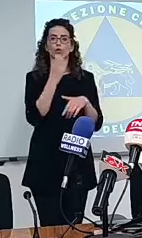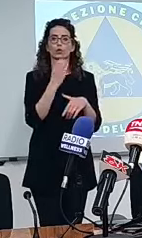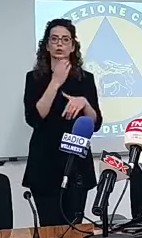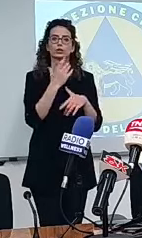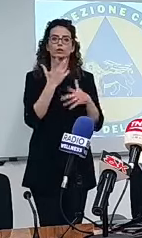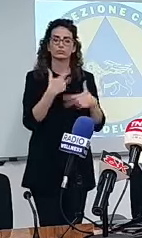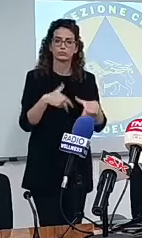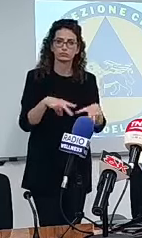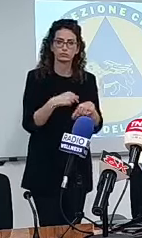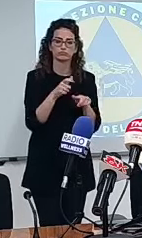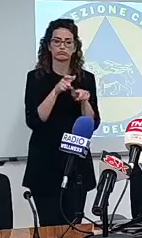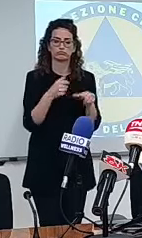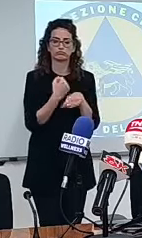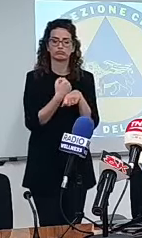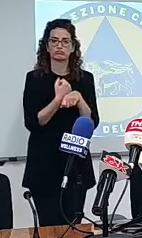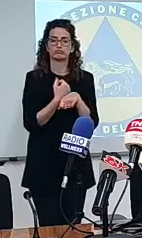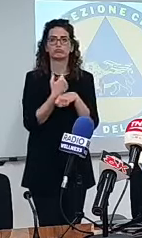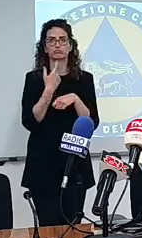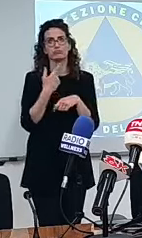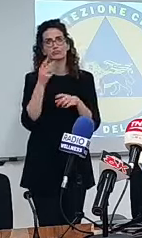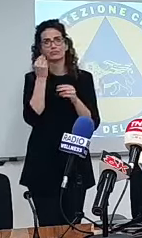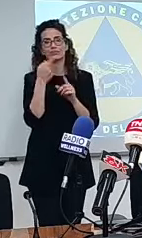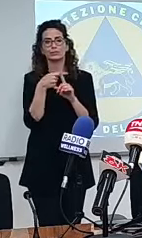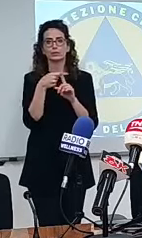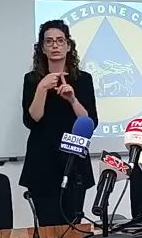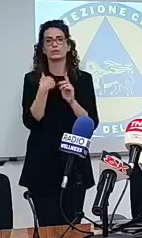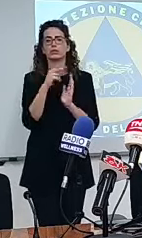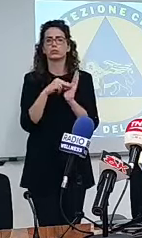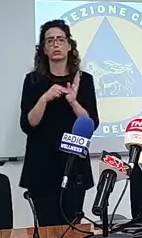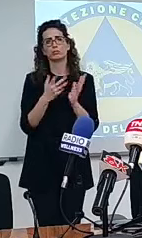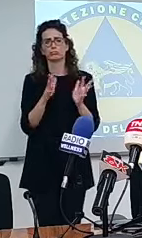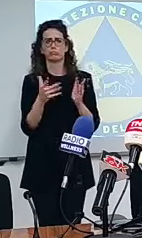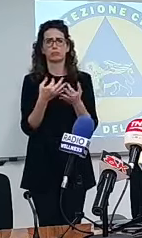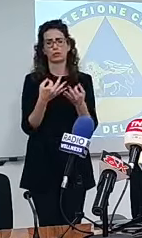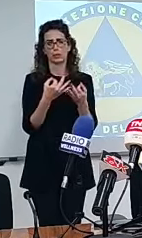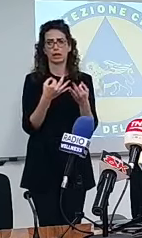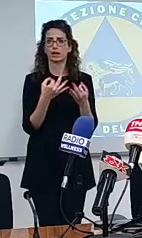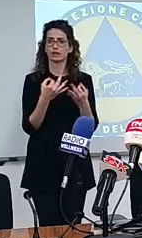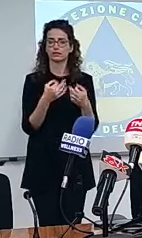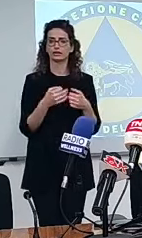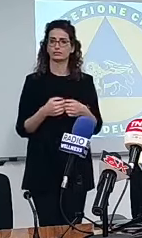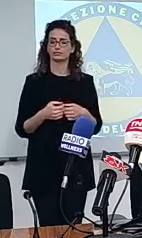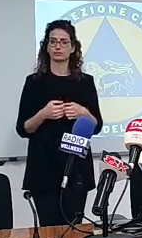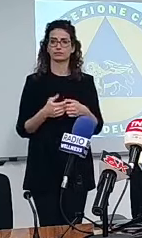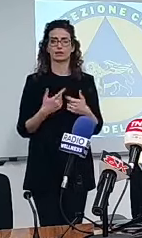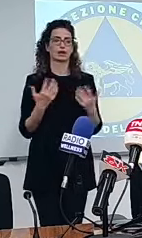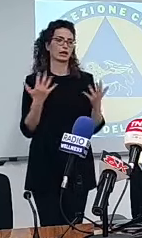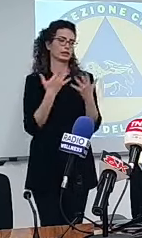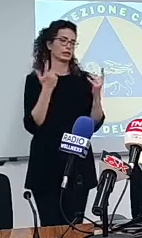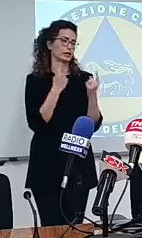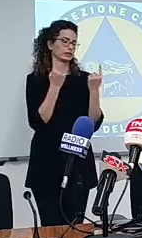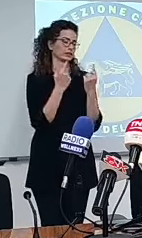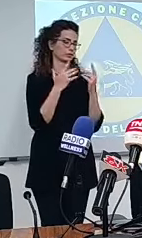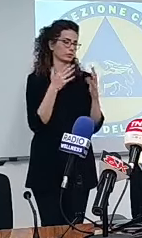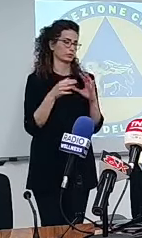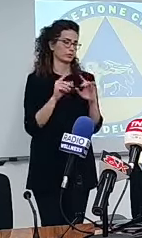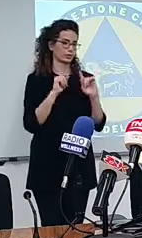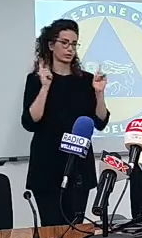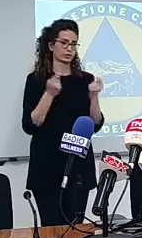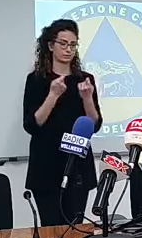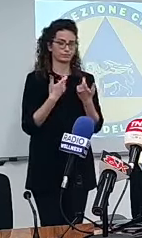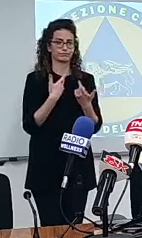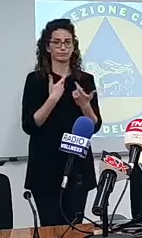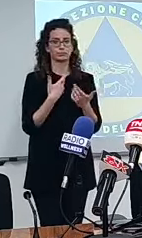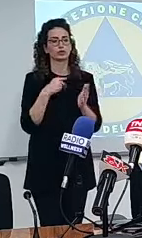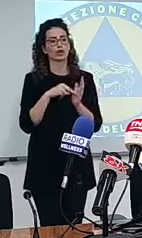operatori sono ottimisti, le prenotazioni stanno andando discretamente bene rispetto ovviamente al contesto generale, però c'è un